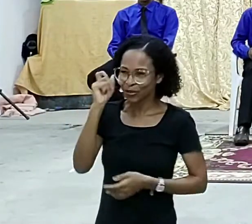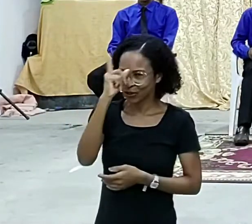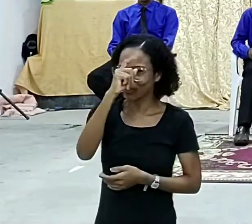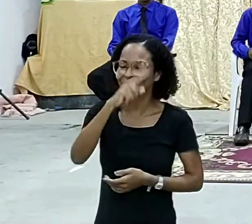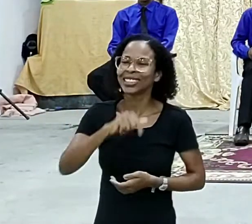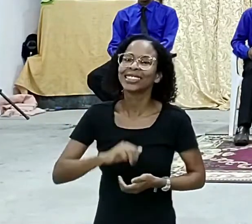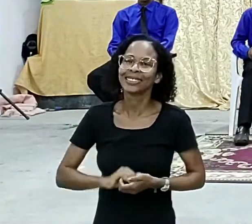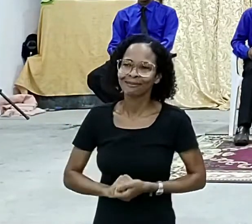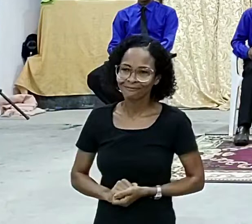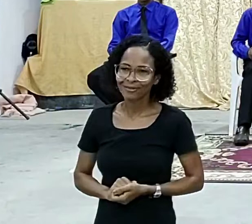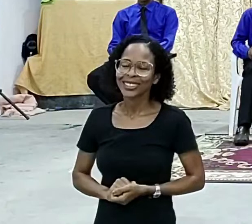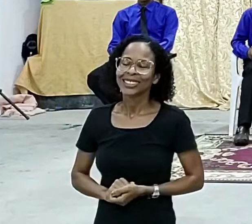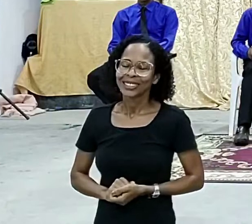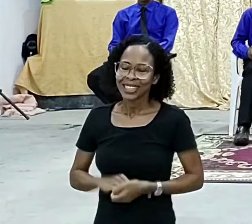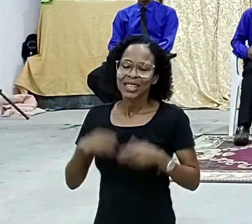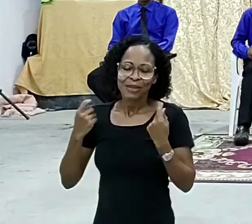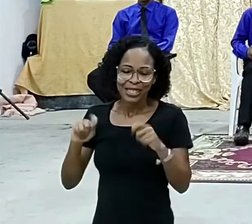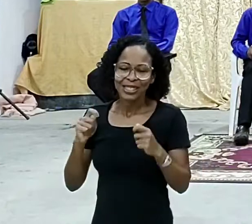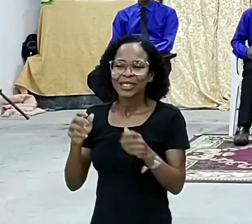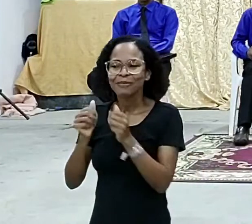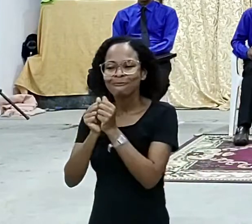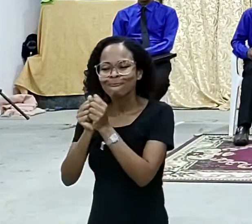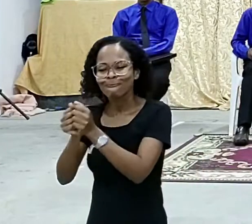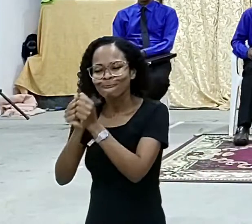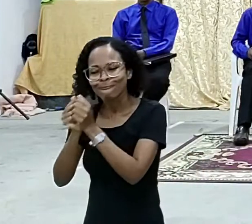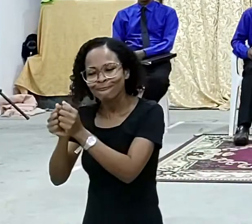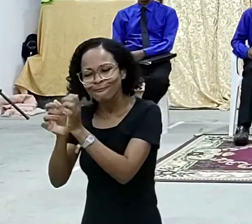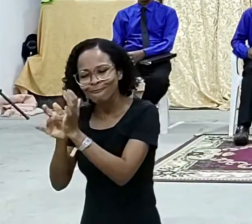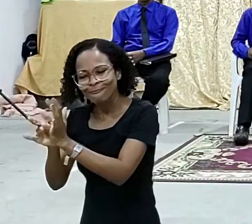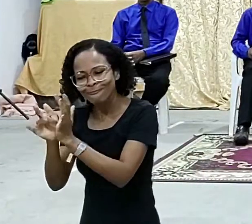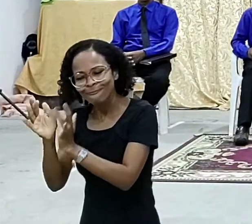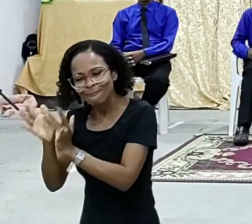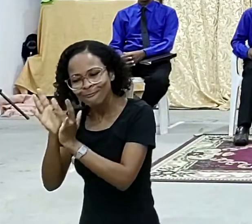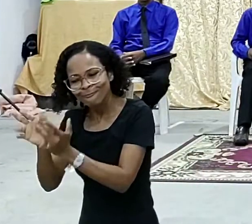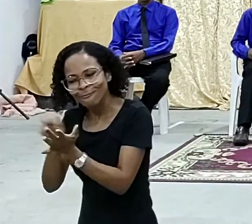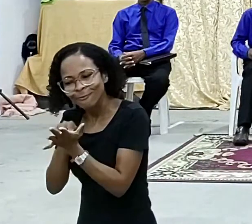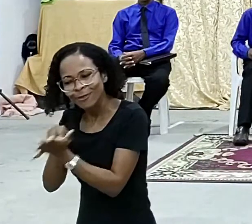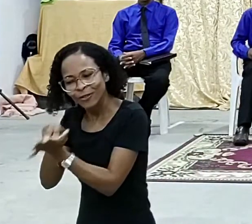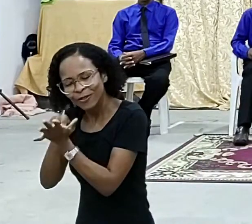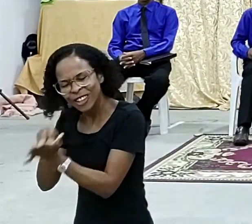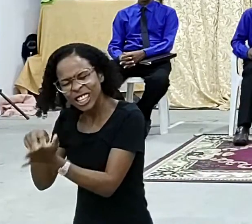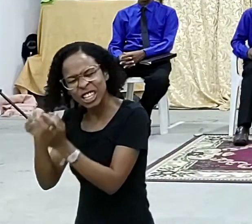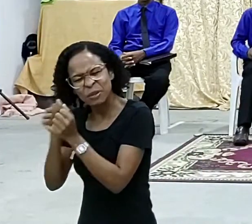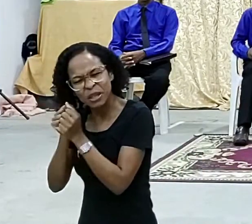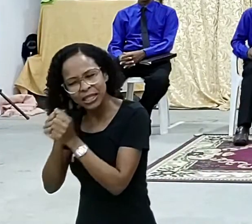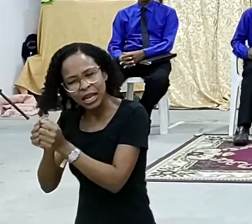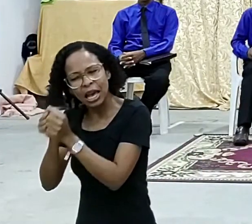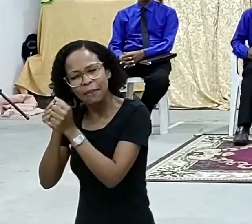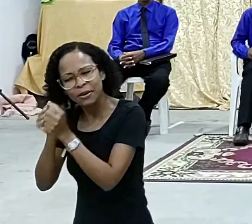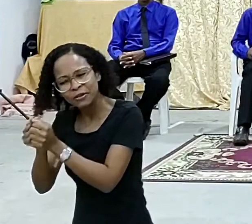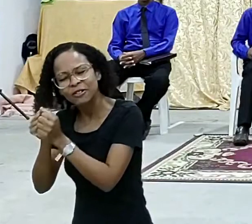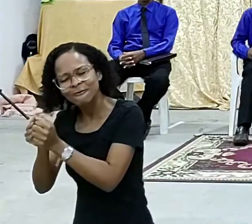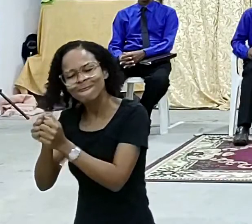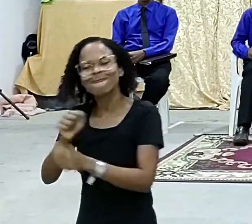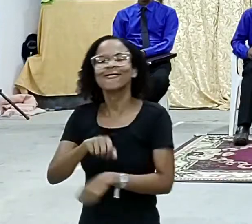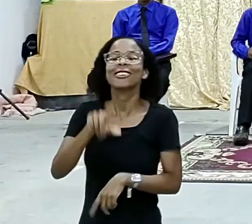Jesus, só caminhando com Ele, você tem a melhor coisa a